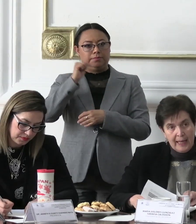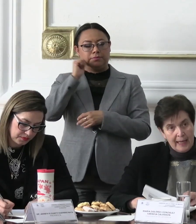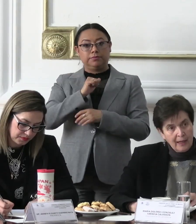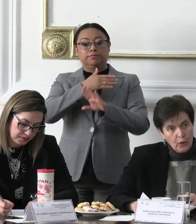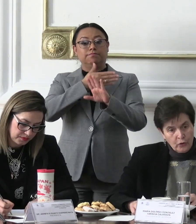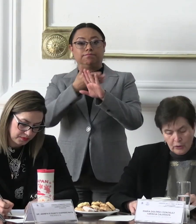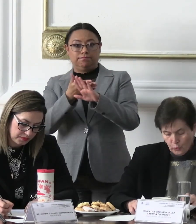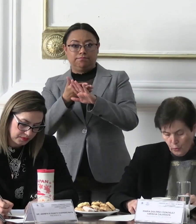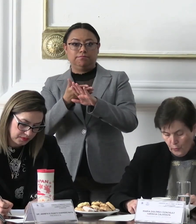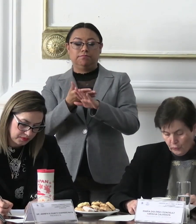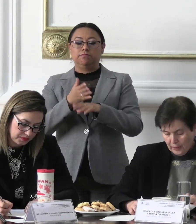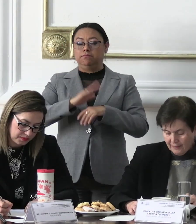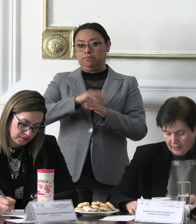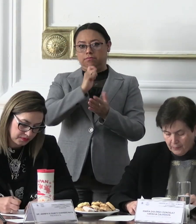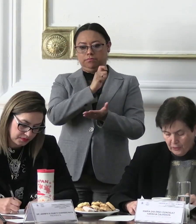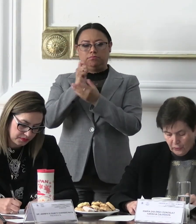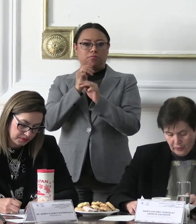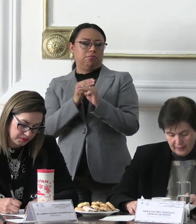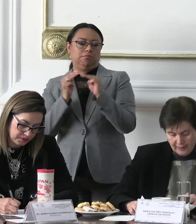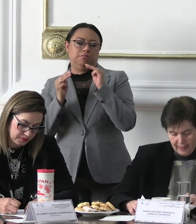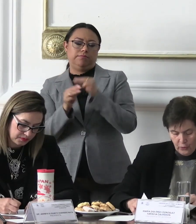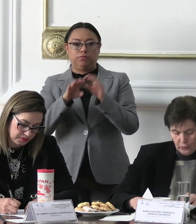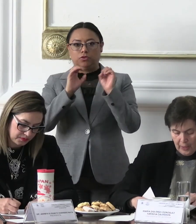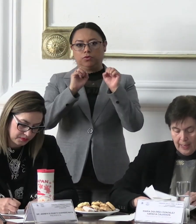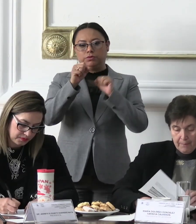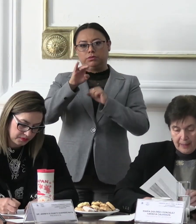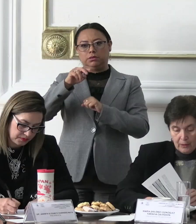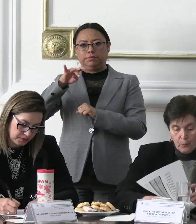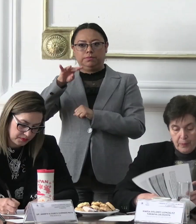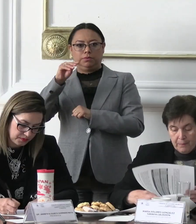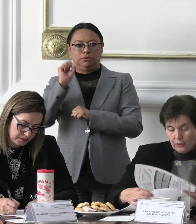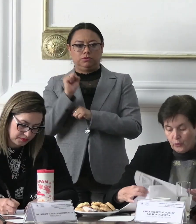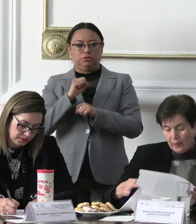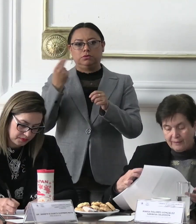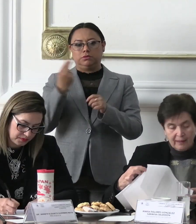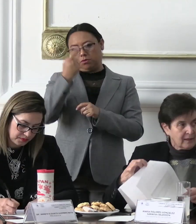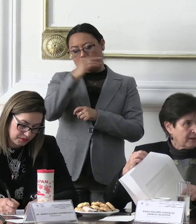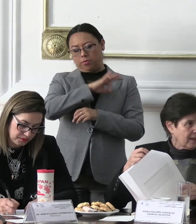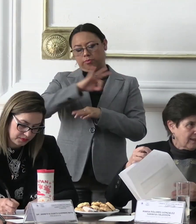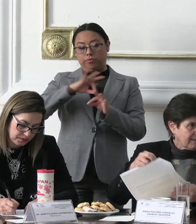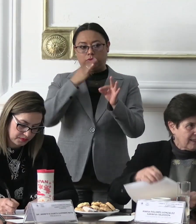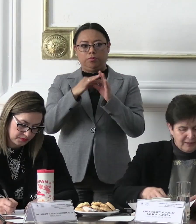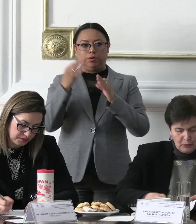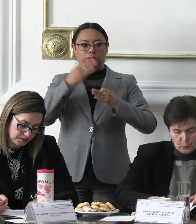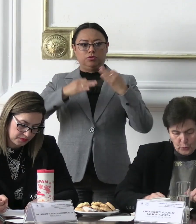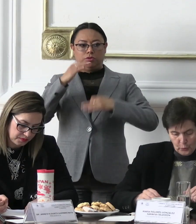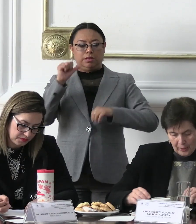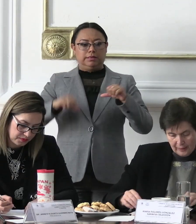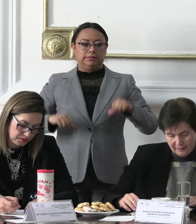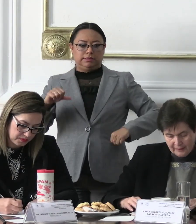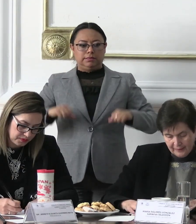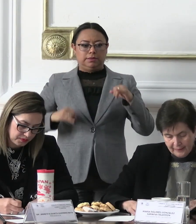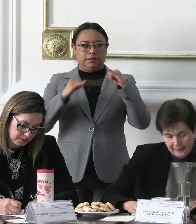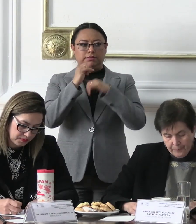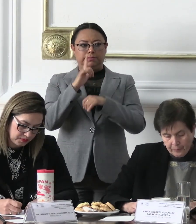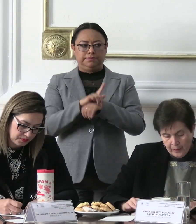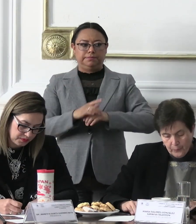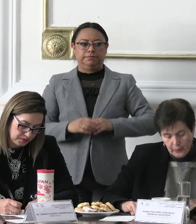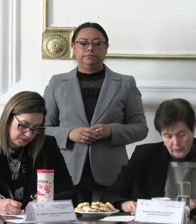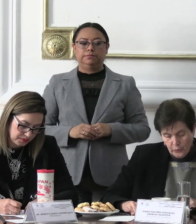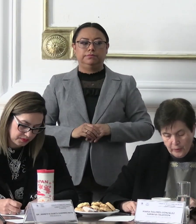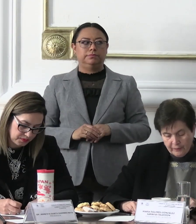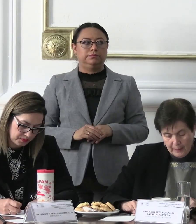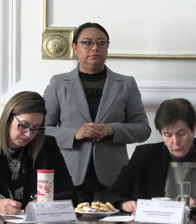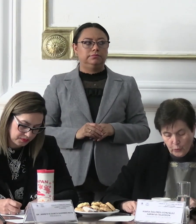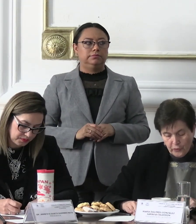directamente en los insumos y servicios necesarios para el cumplimiento de las actividades institucionales.